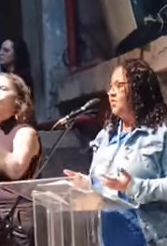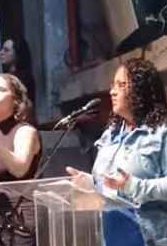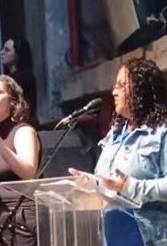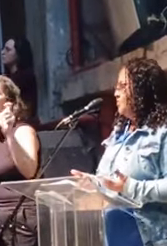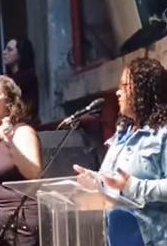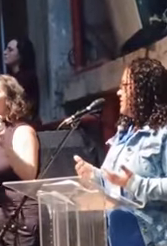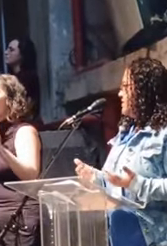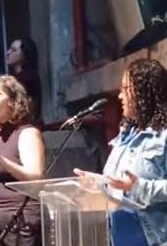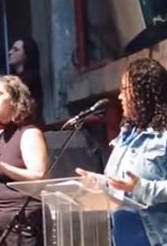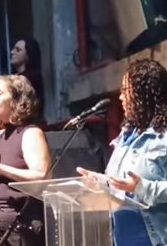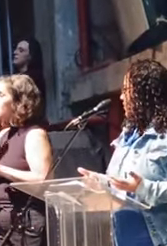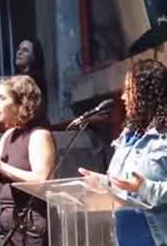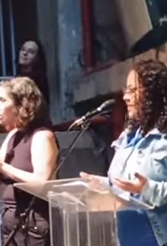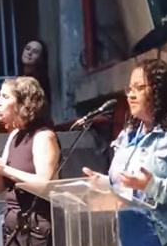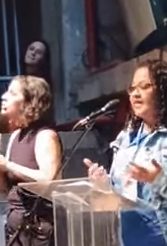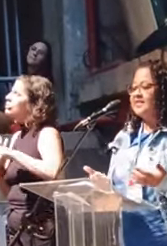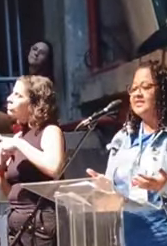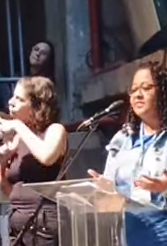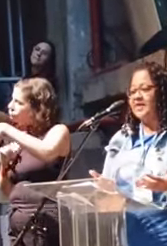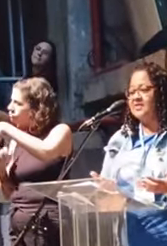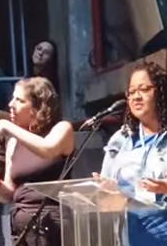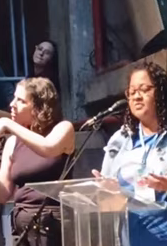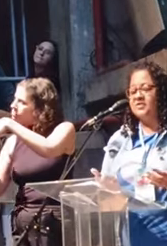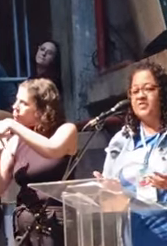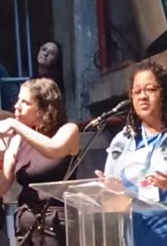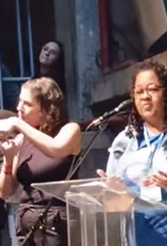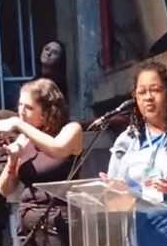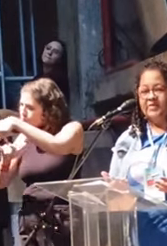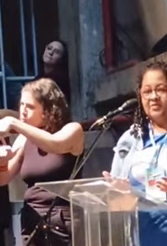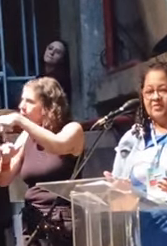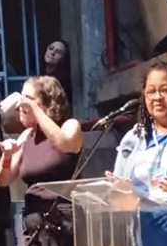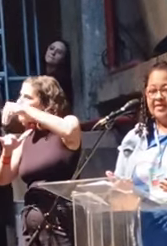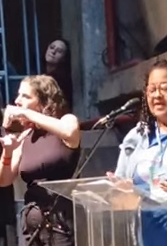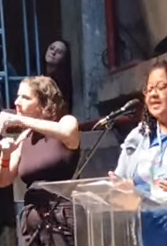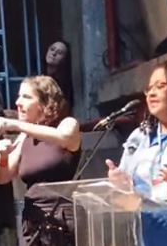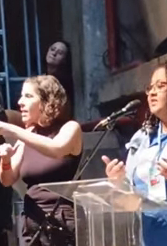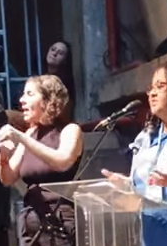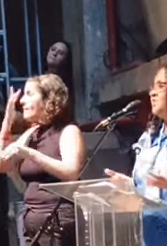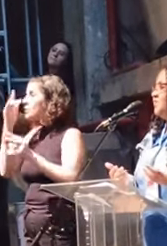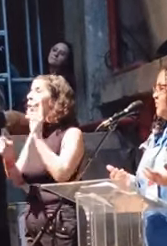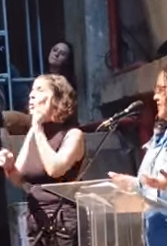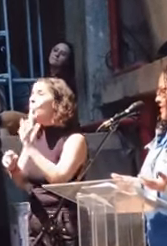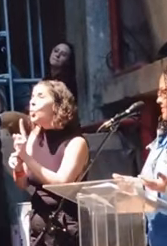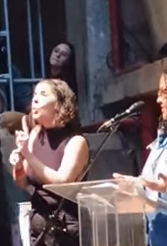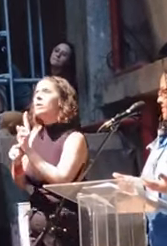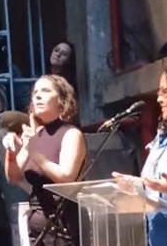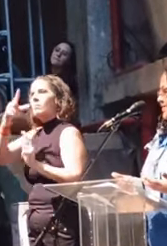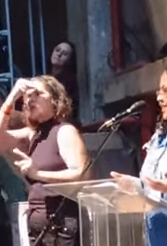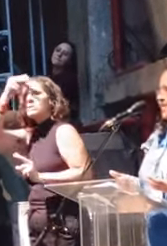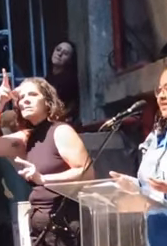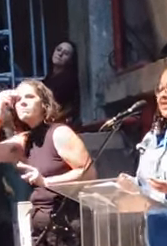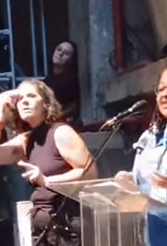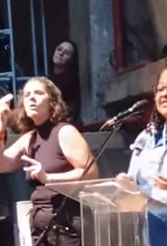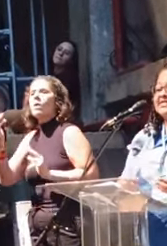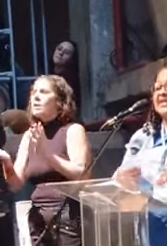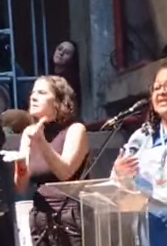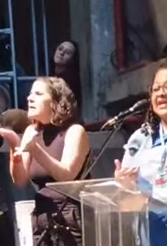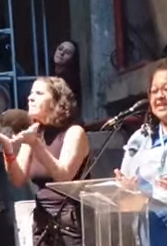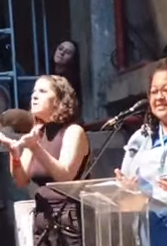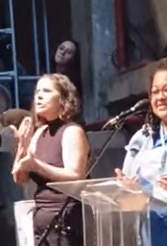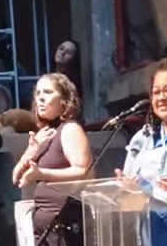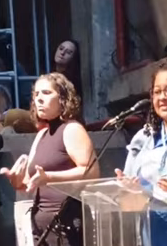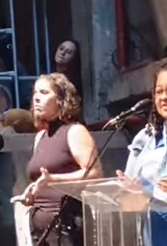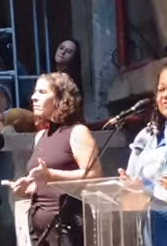que cuidam do município, fazem, prestam um serviço público e não são remunerados, né?